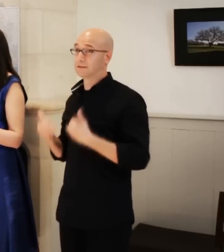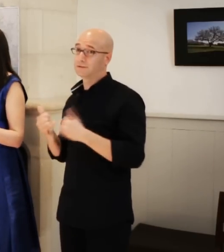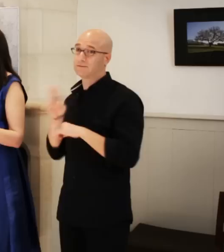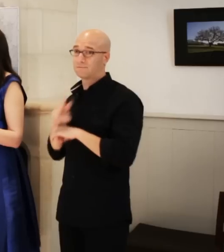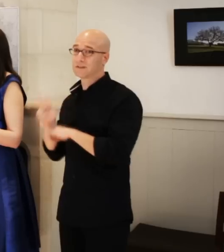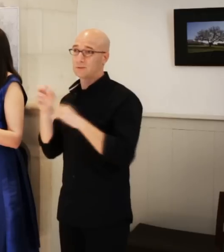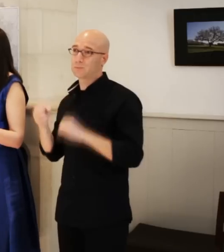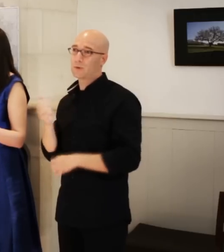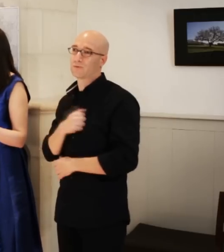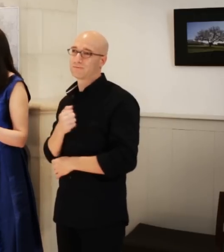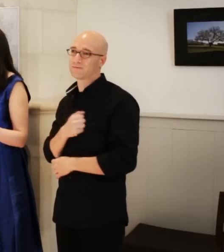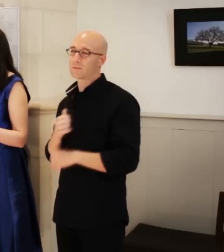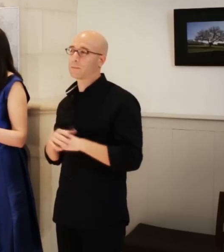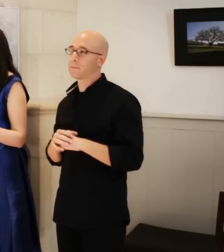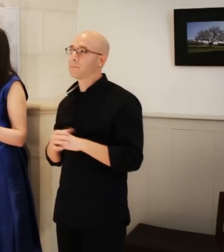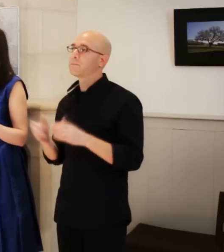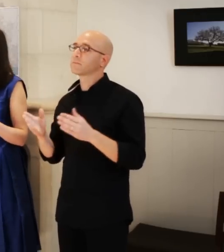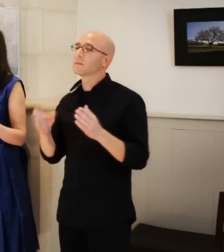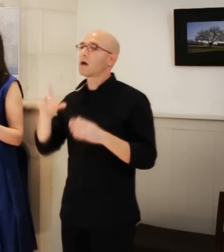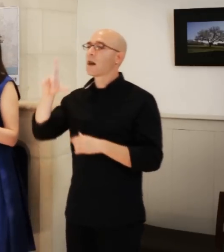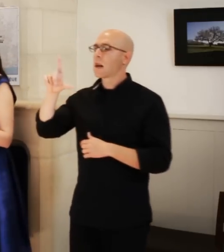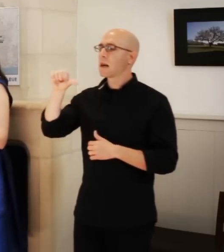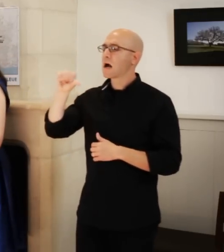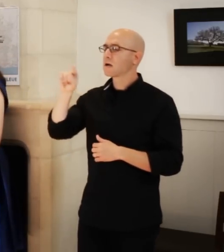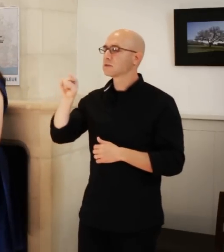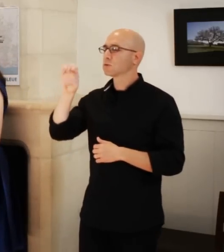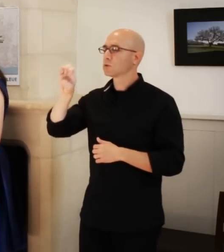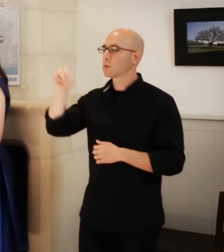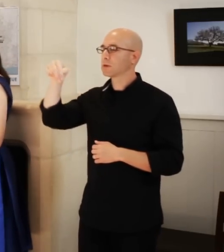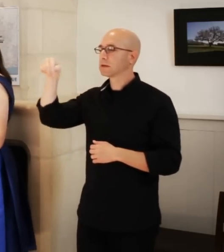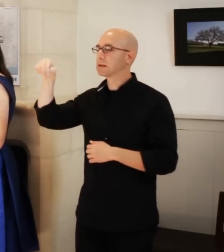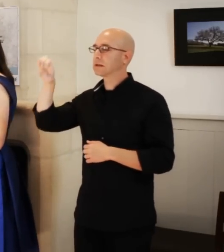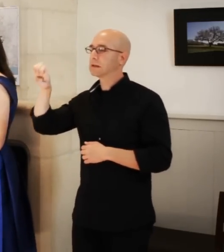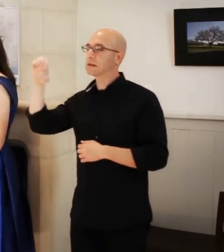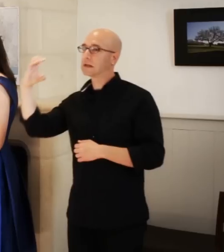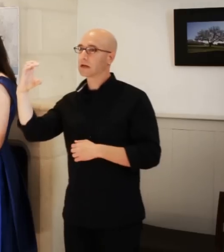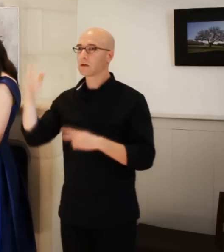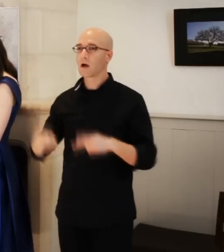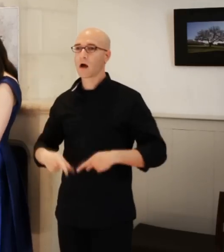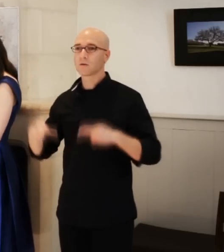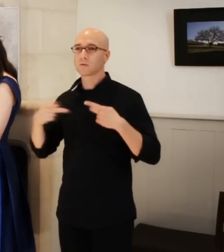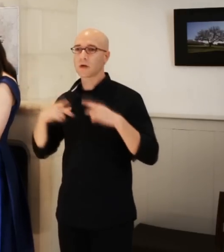par l'atelier Lasnec qui se trouve dans le quartier Rochefort.